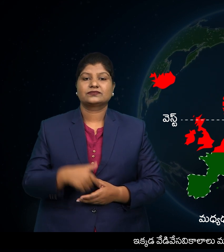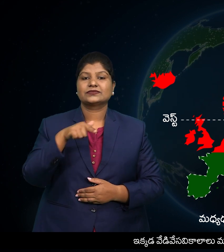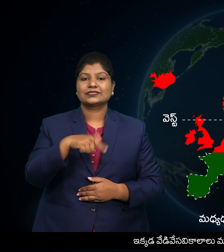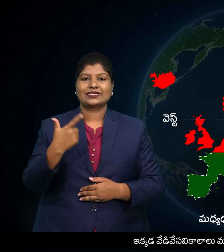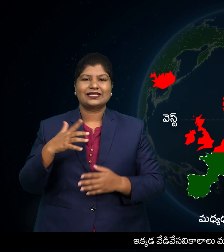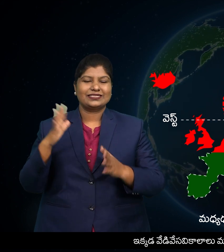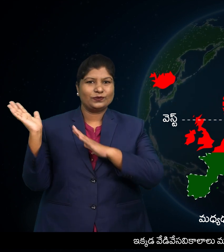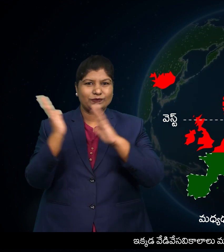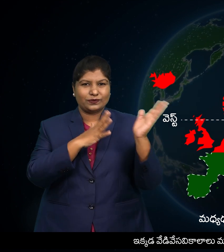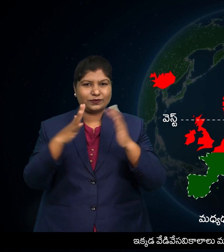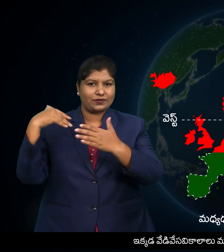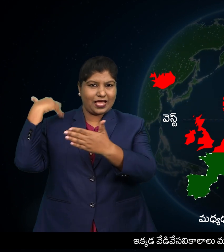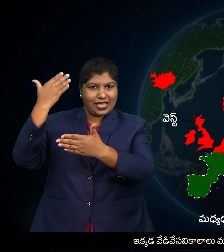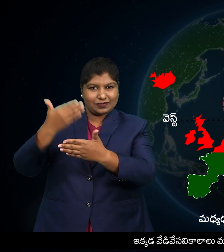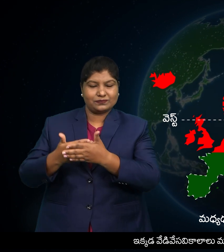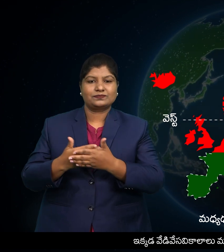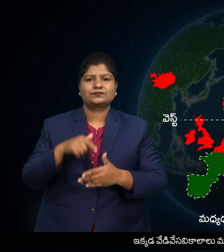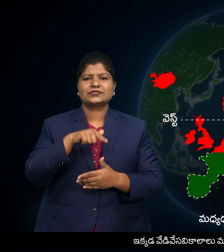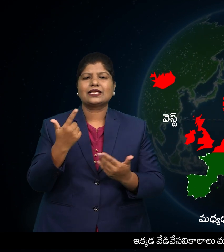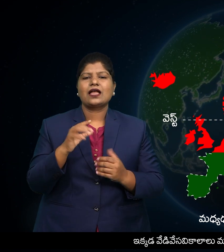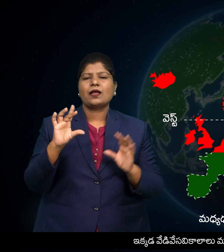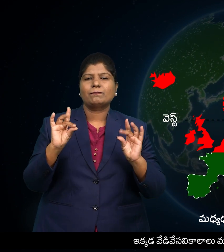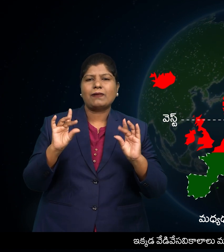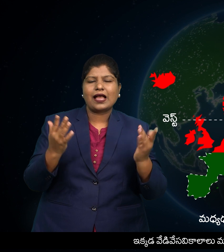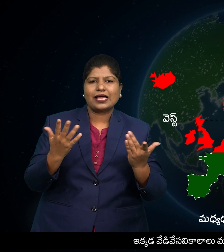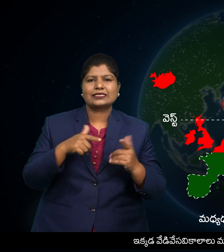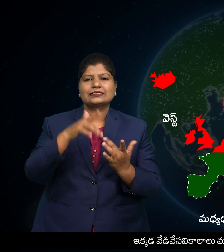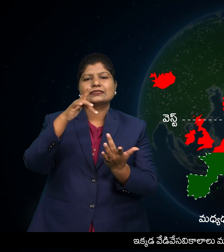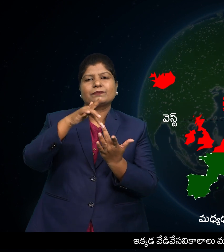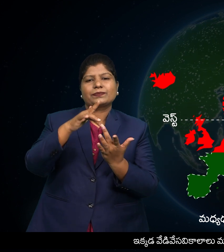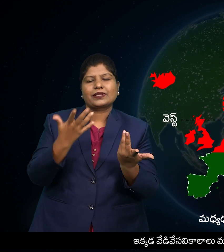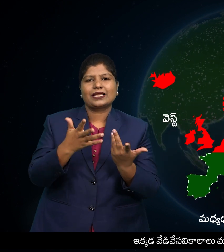ఇక్కడ వేడి వేసవి కాలాలు, మధ్యస్థంగా ఉండే శీతాకాలాల వాతావరణం,